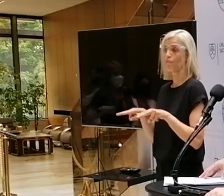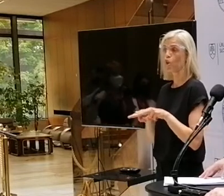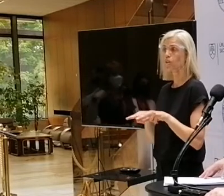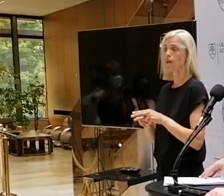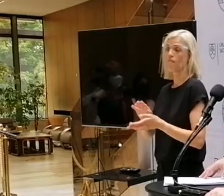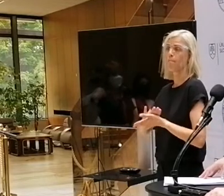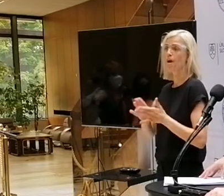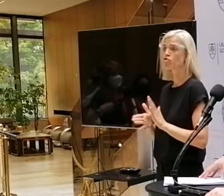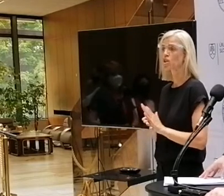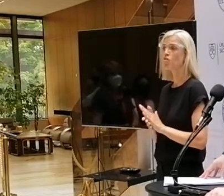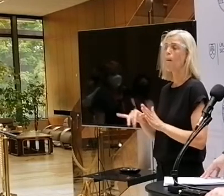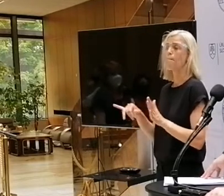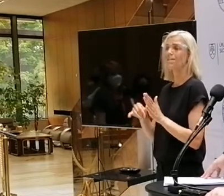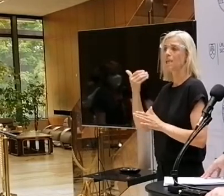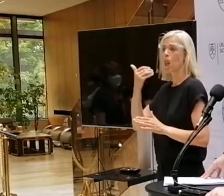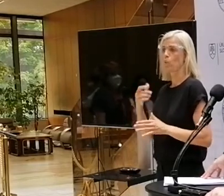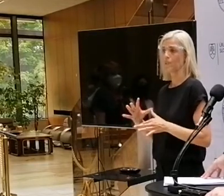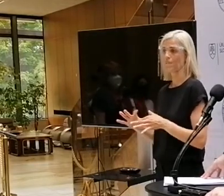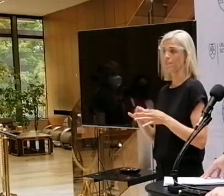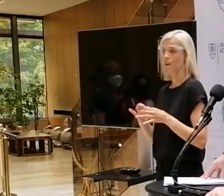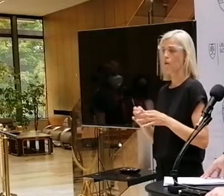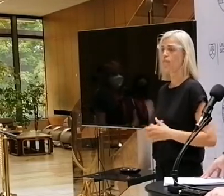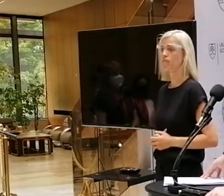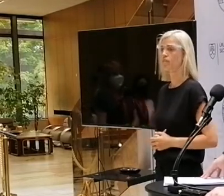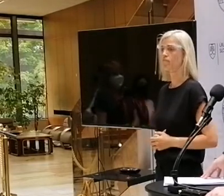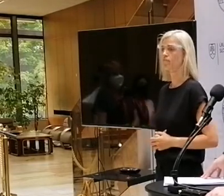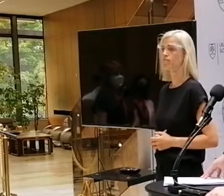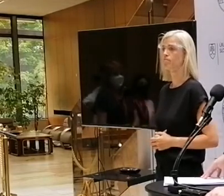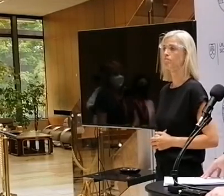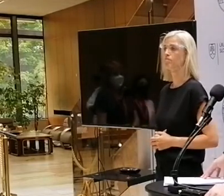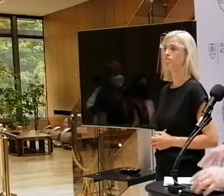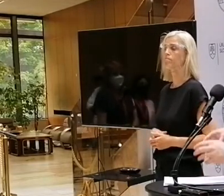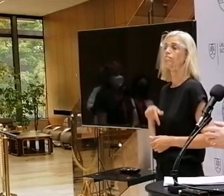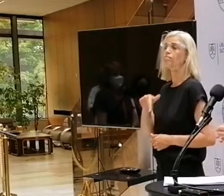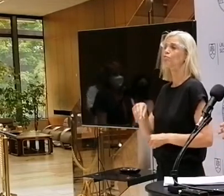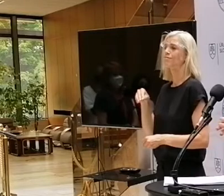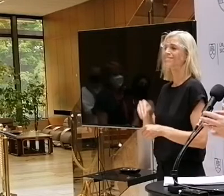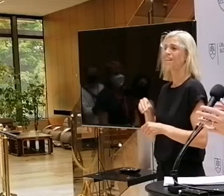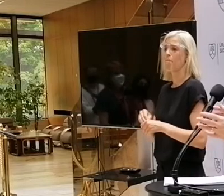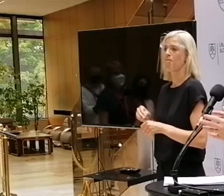v manželstve a v medziľudských vzťahoch. Čo prakticky pokrýva